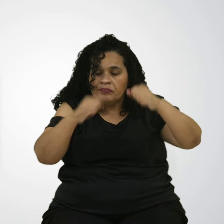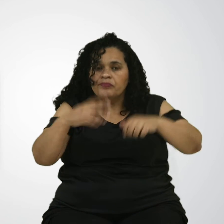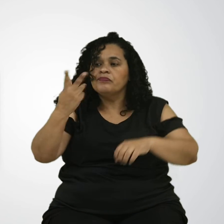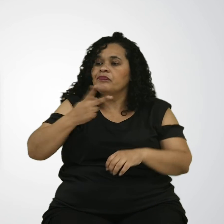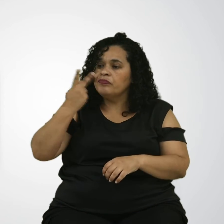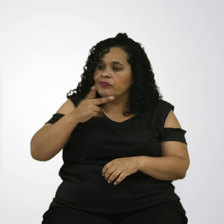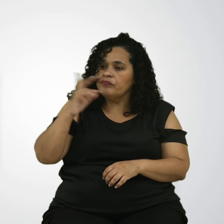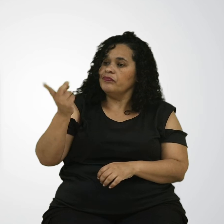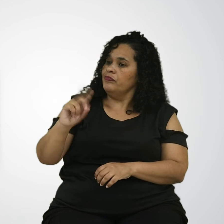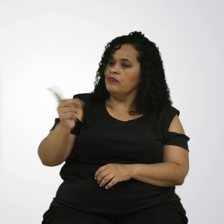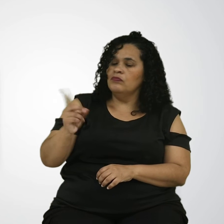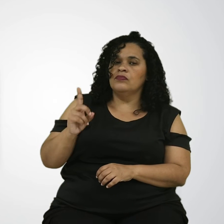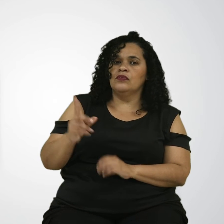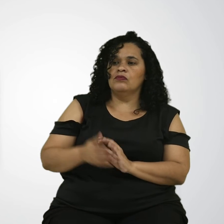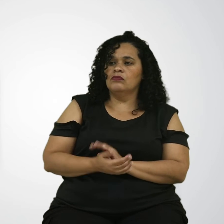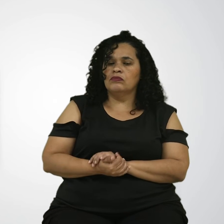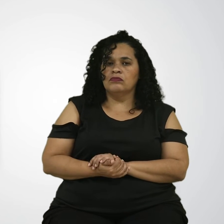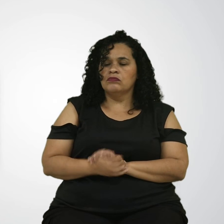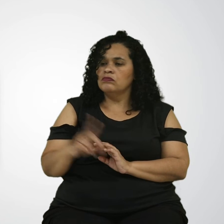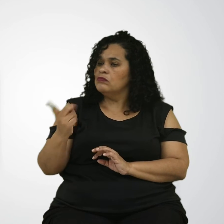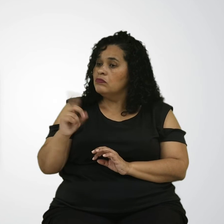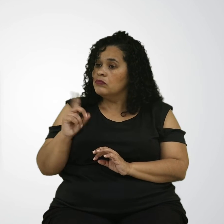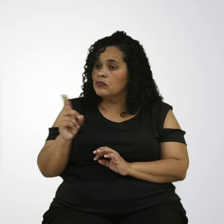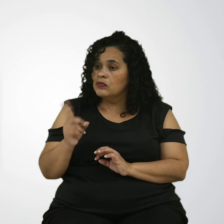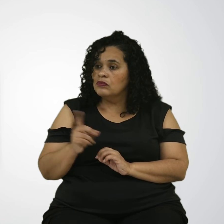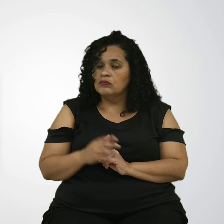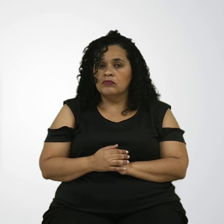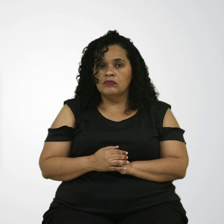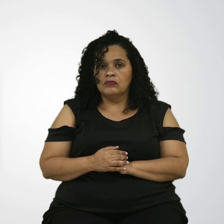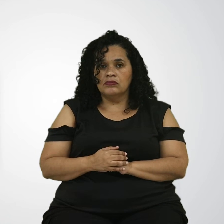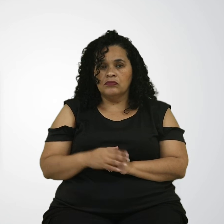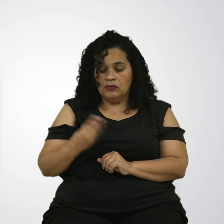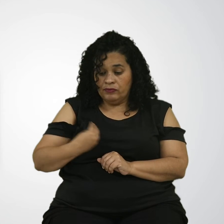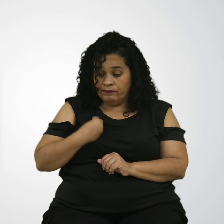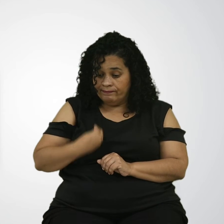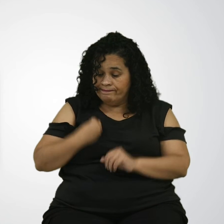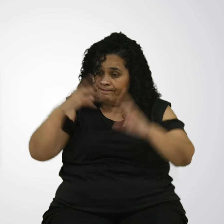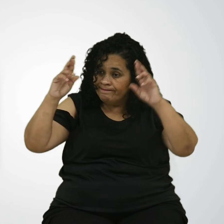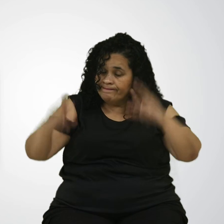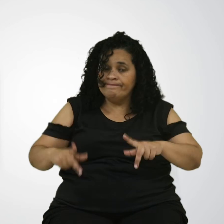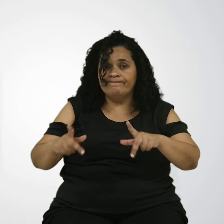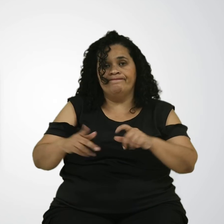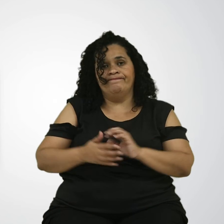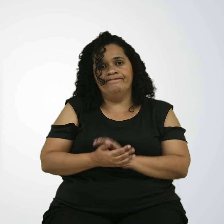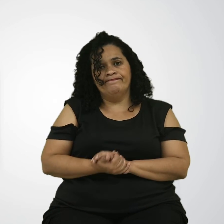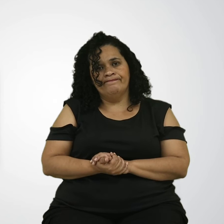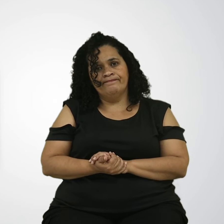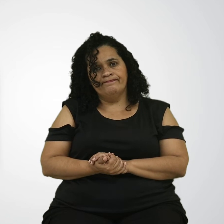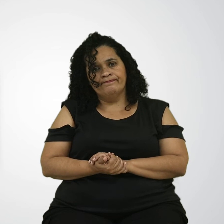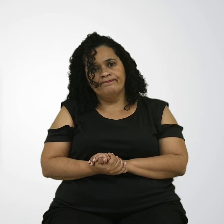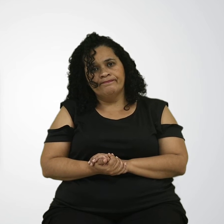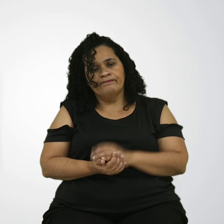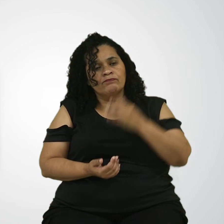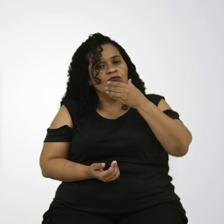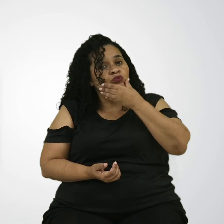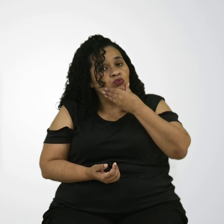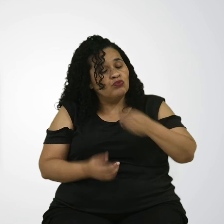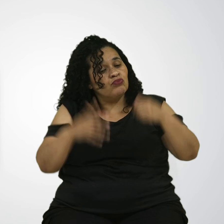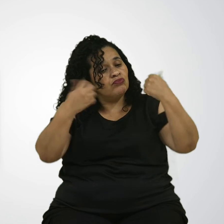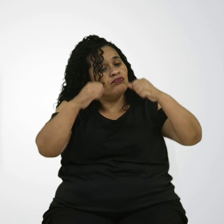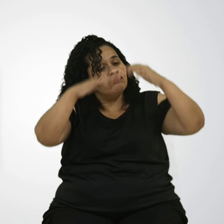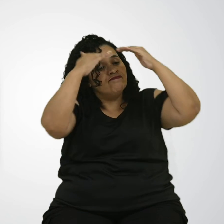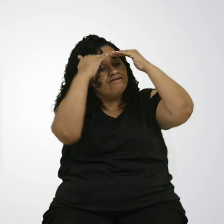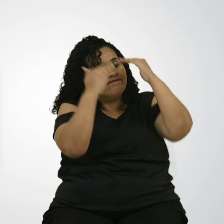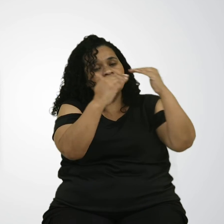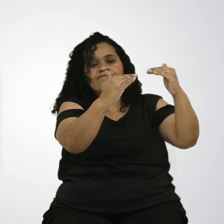quer, dá. Não é assim que a vida funciona. A vida não funciona assim. Se os filhos não aprendem a honrar seus pais, não